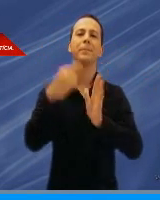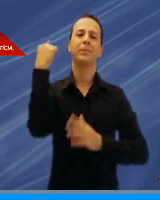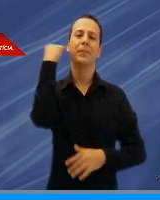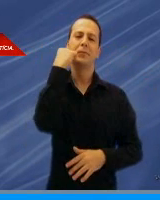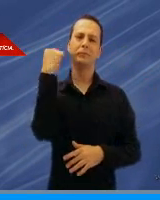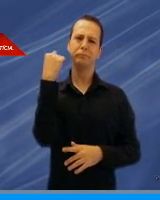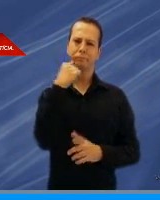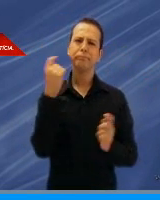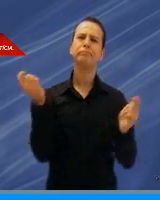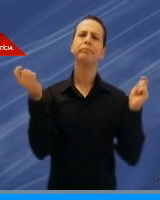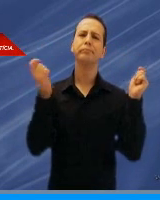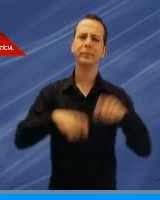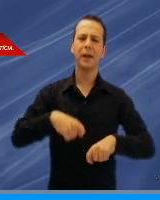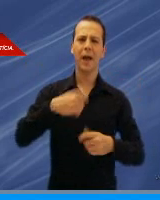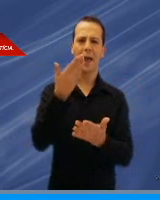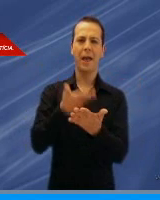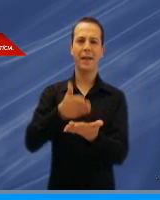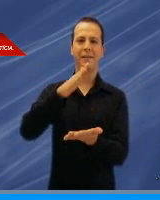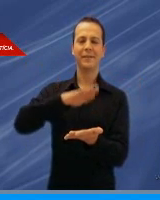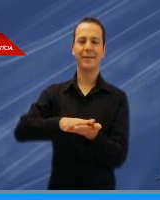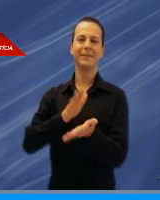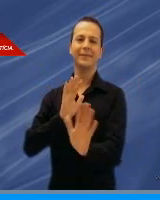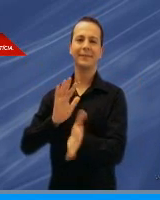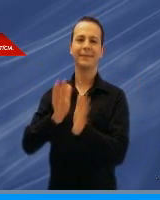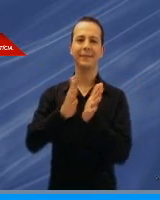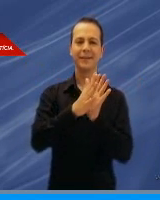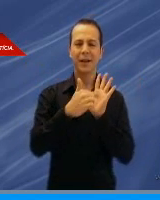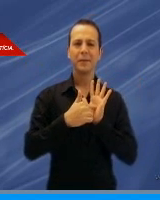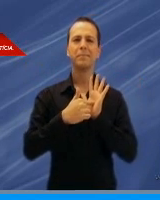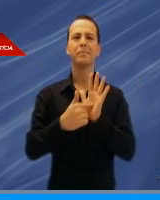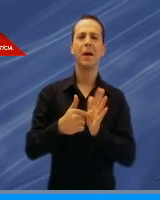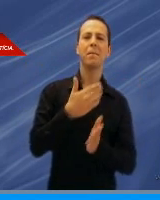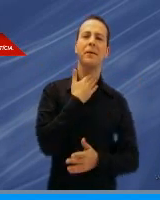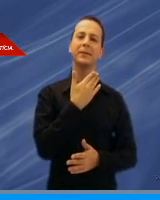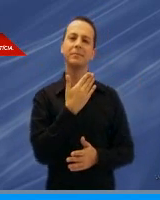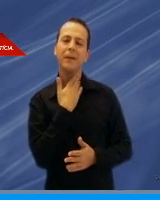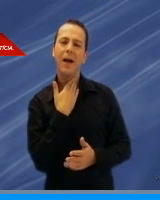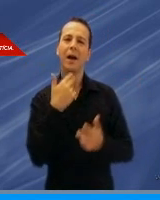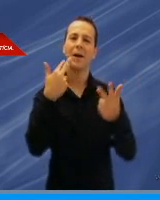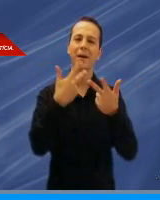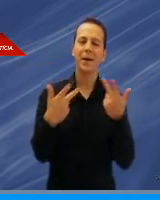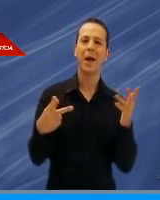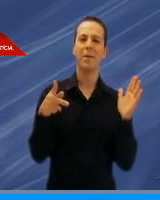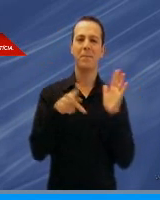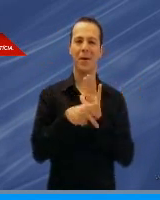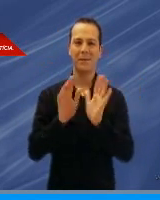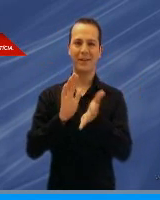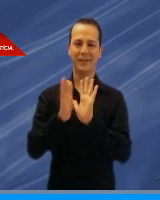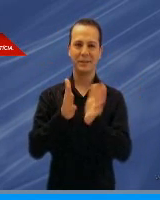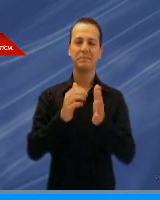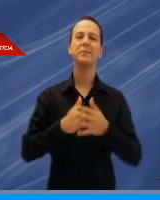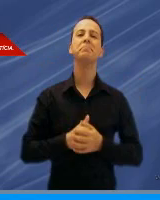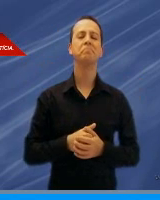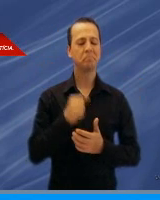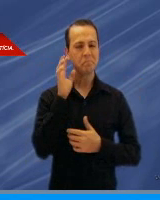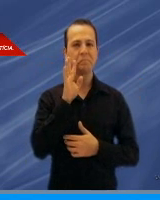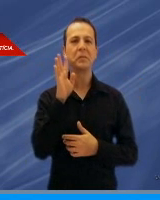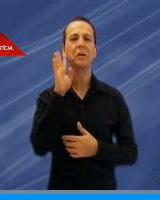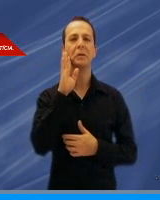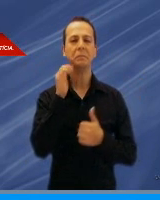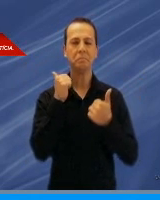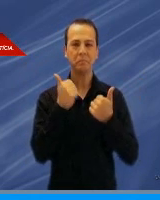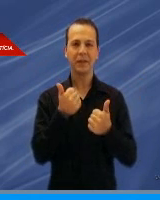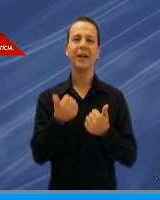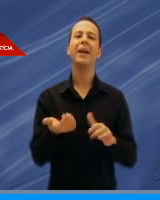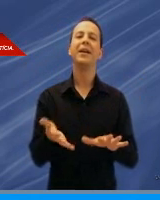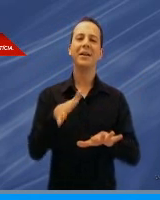com pessoas traduzindo esse nosso bate-papo para a linguagem de sinais. Show de bola. Então,